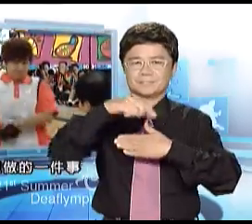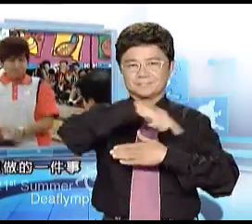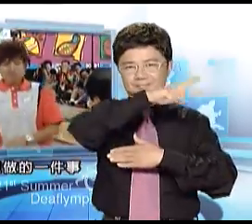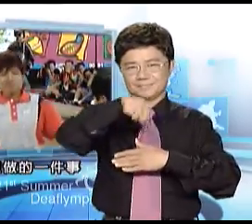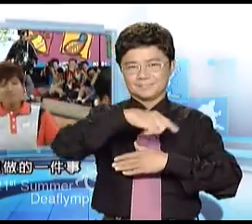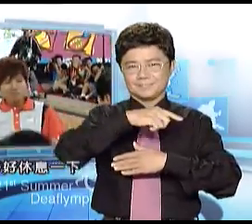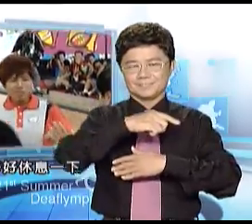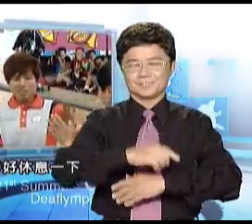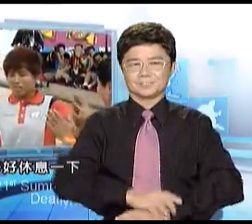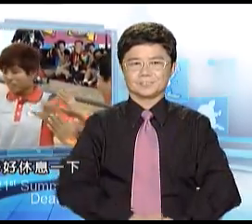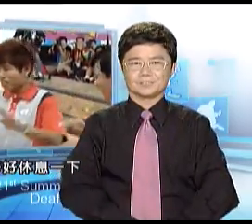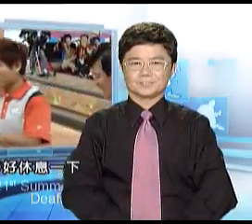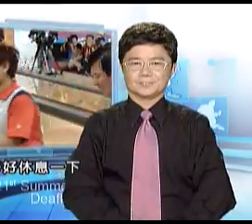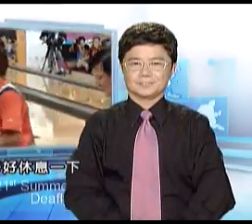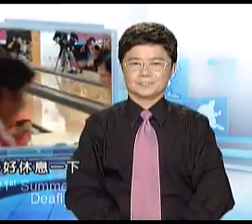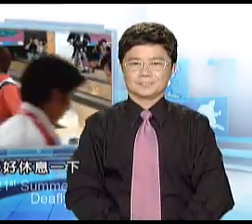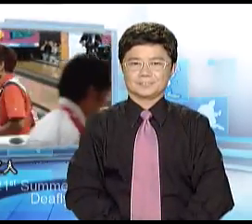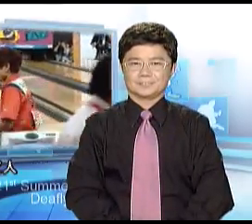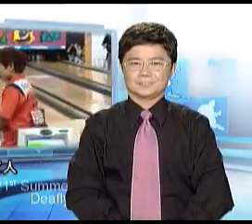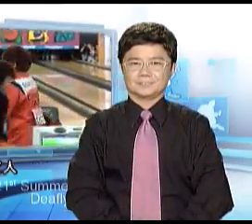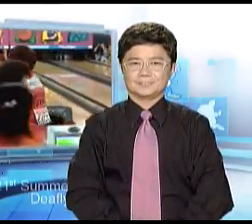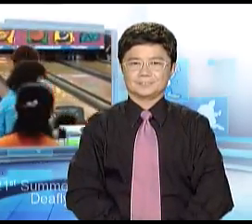是好好休息，陪陪家人。